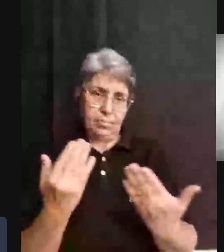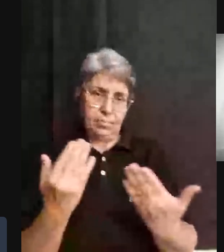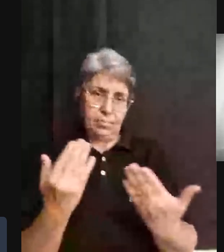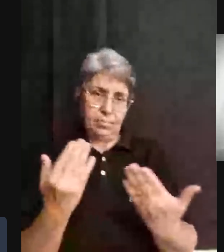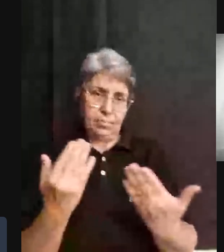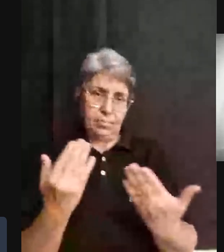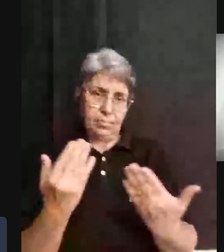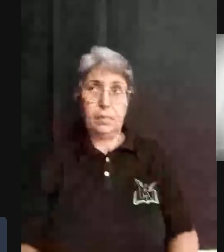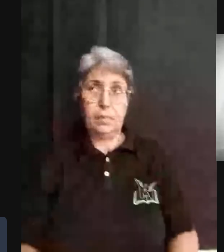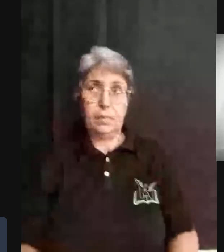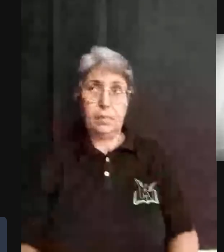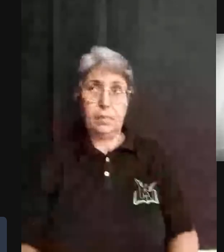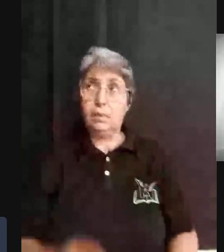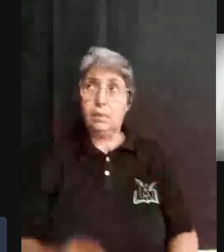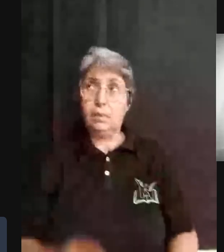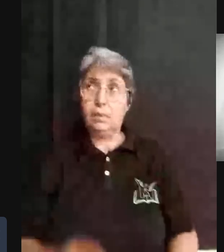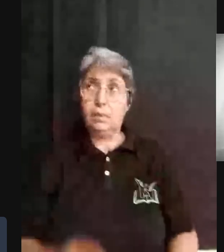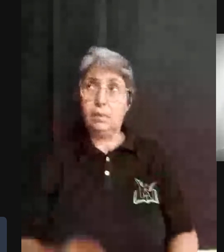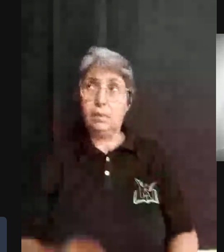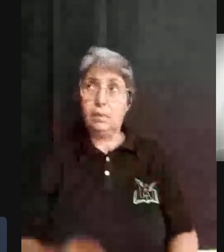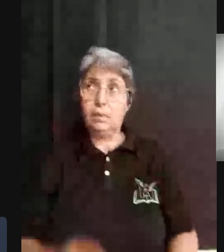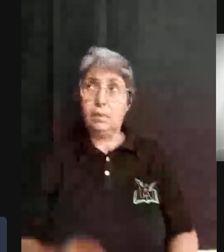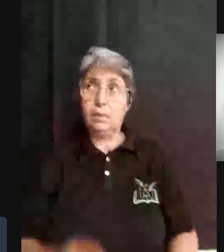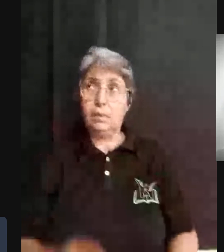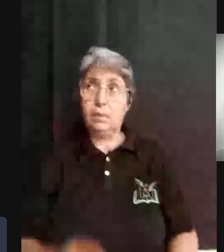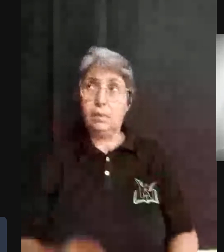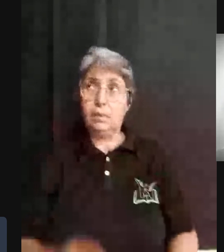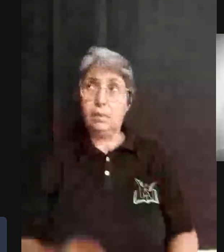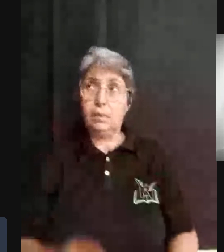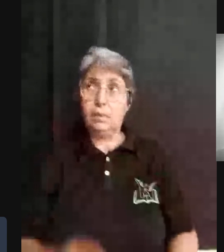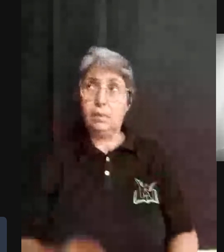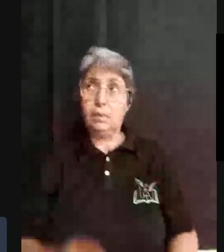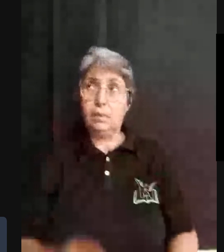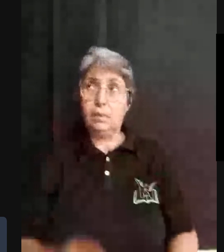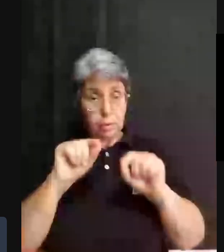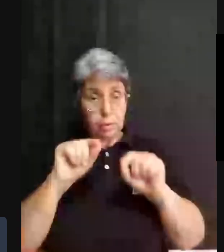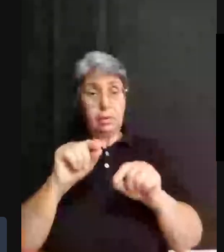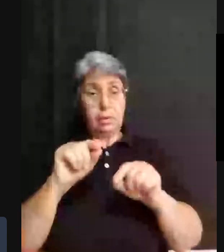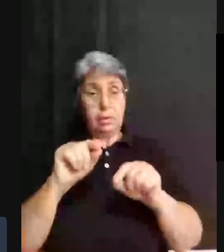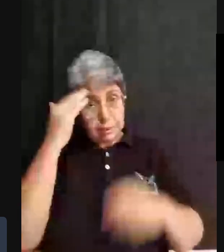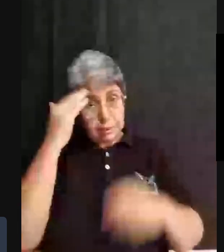entendermos e a vivermos esta tão preciosa mensagem.